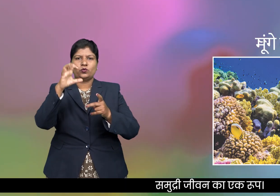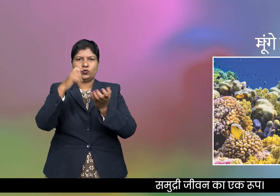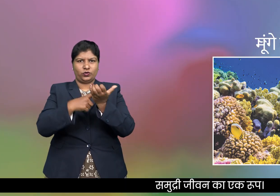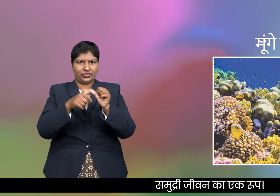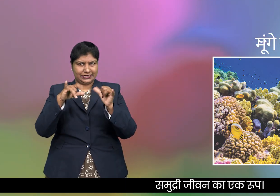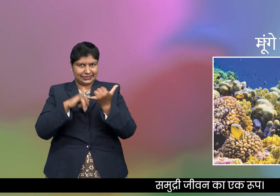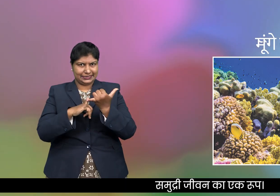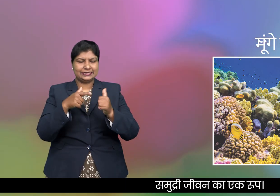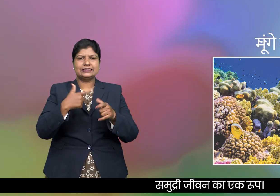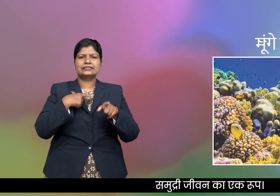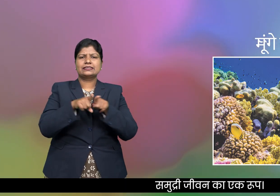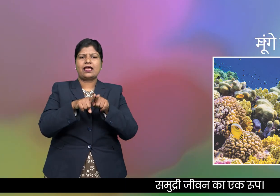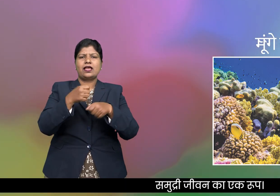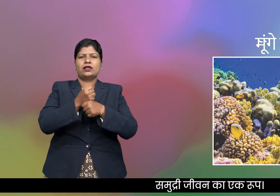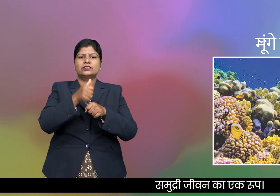समुद्री जीवन का एक रूप।